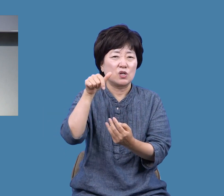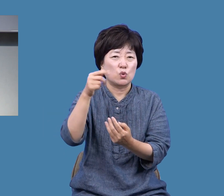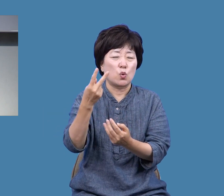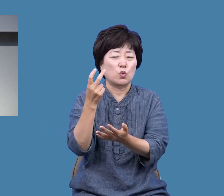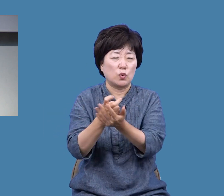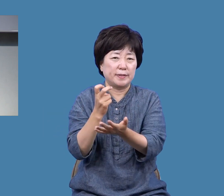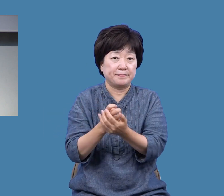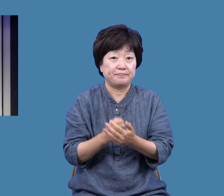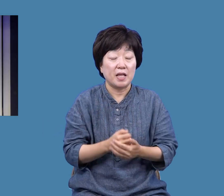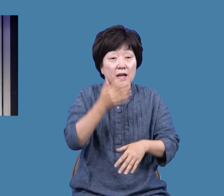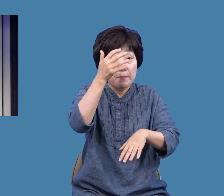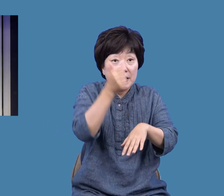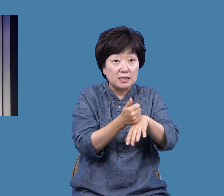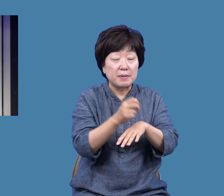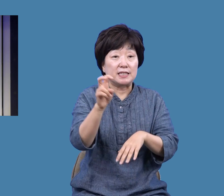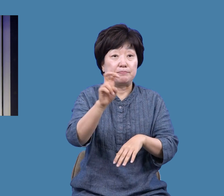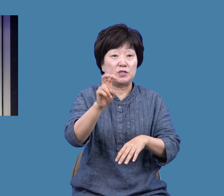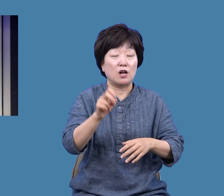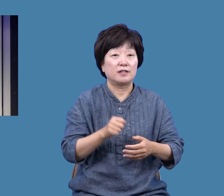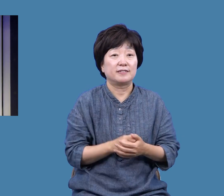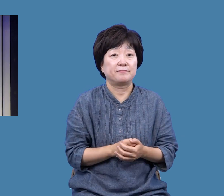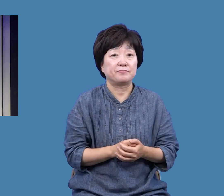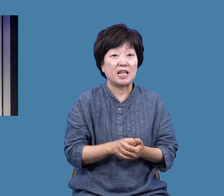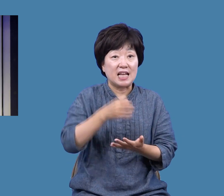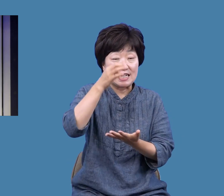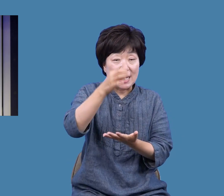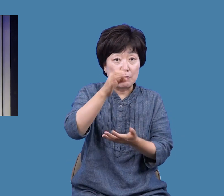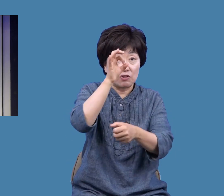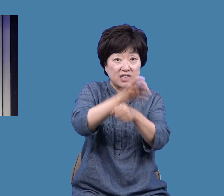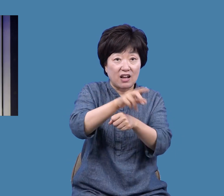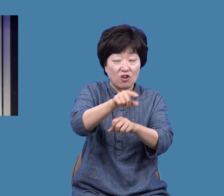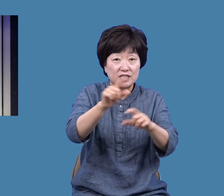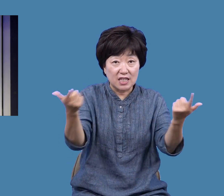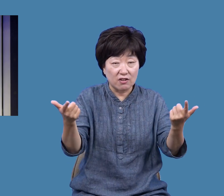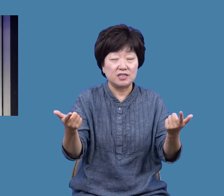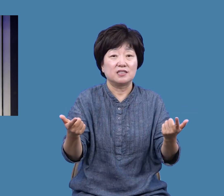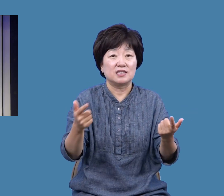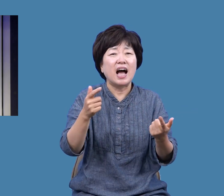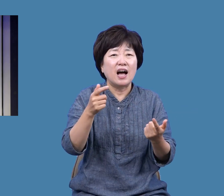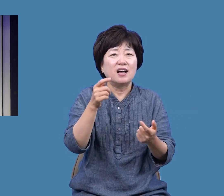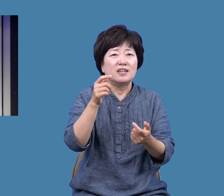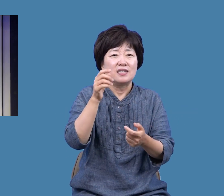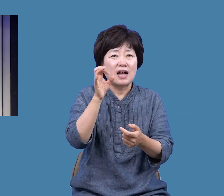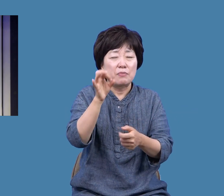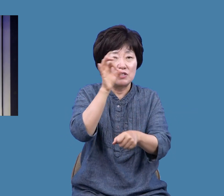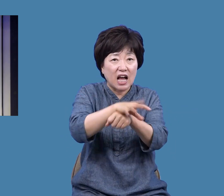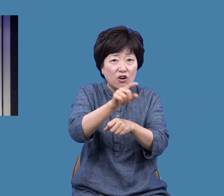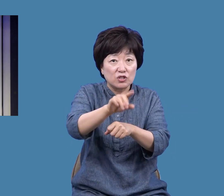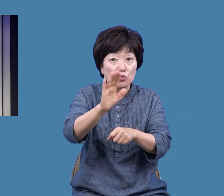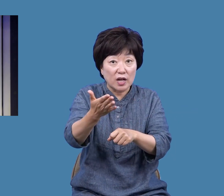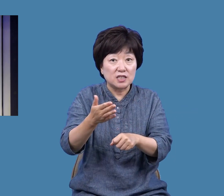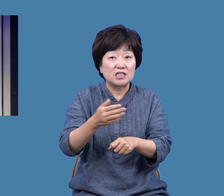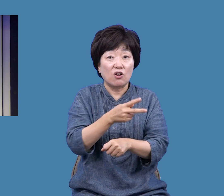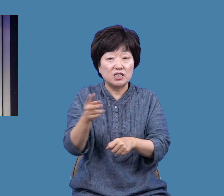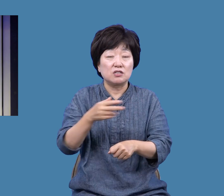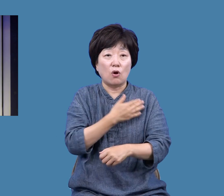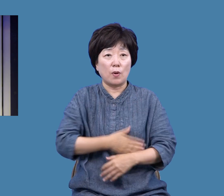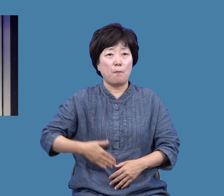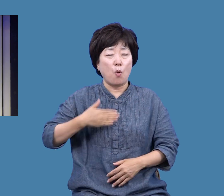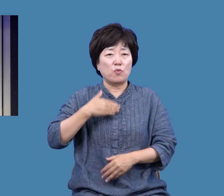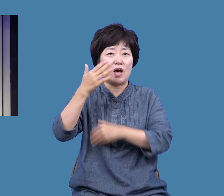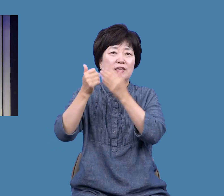20절 보겠습니다. 20절, 시작. 값으로 산 것이 되었으니 그런즉 너희 몸으로 하나님께